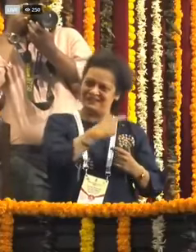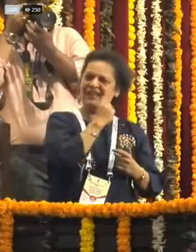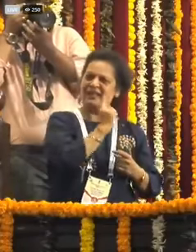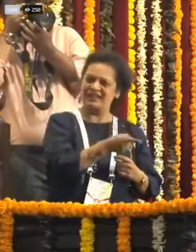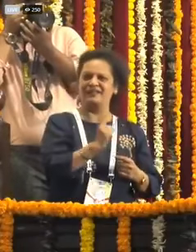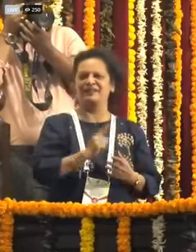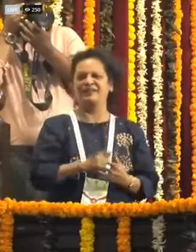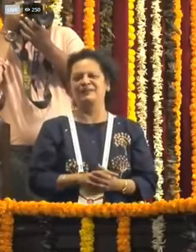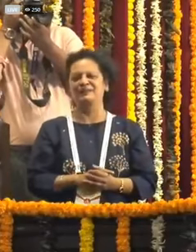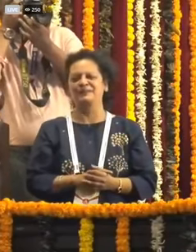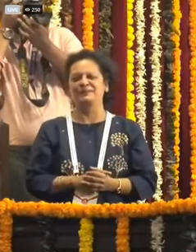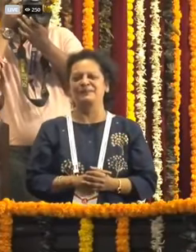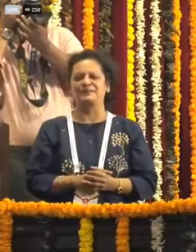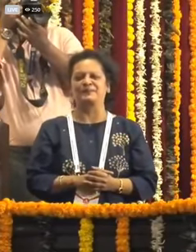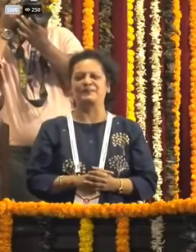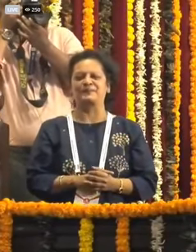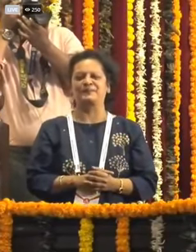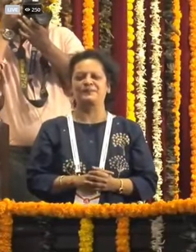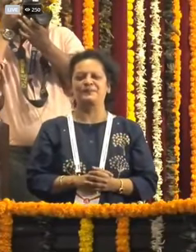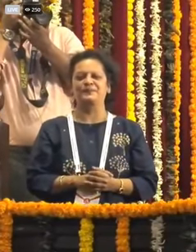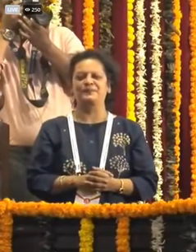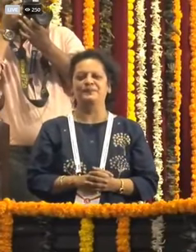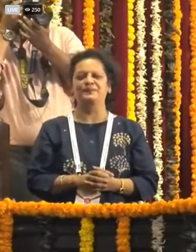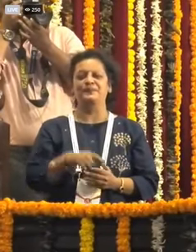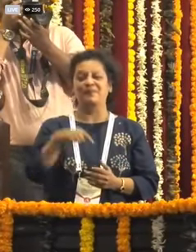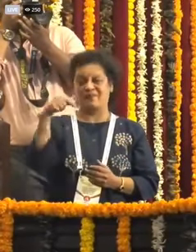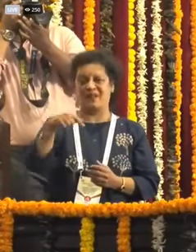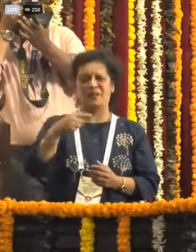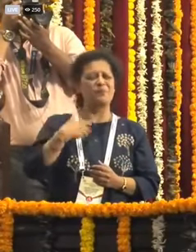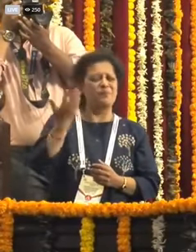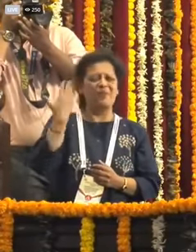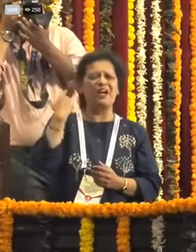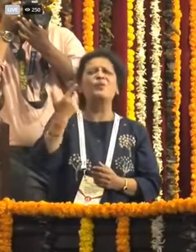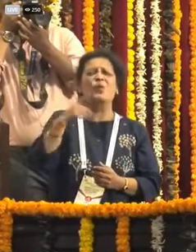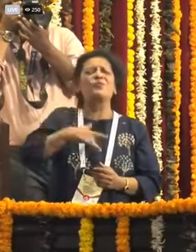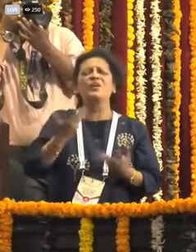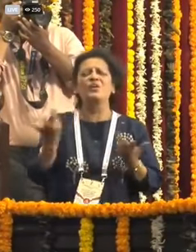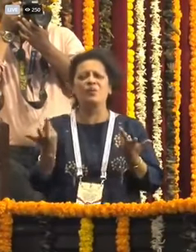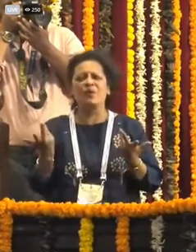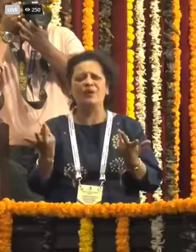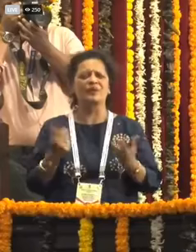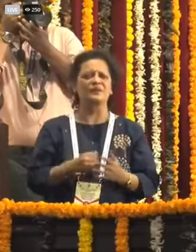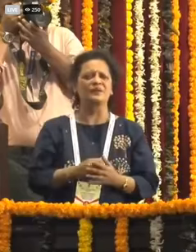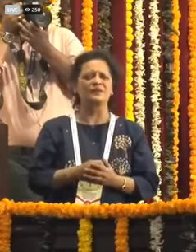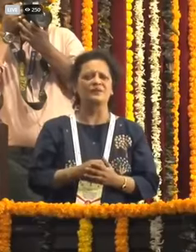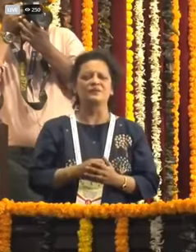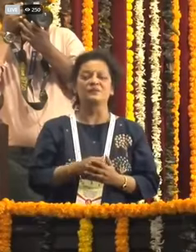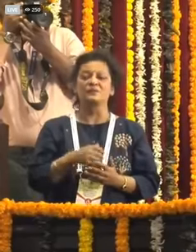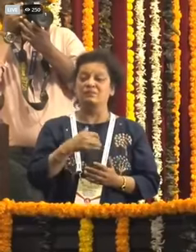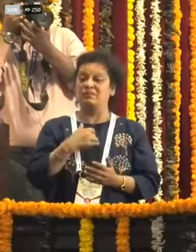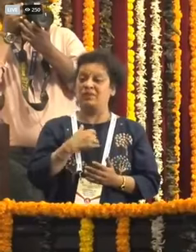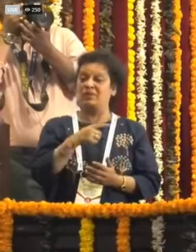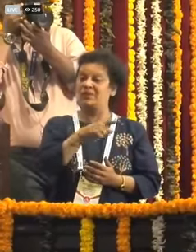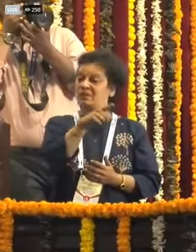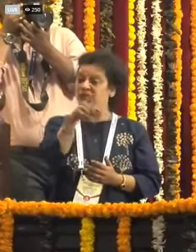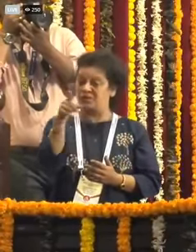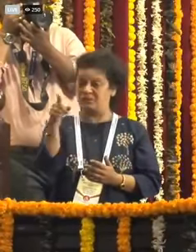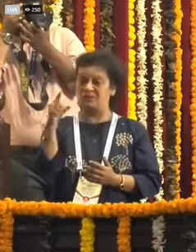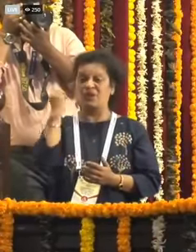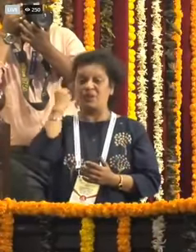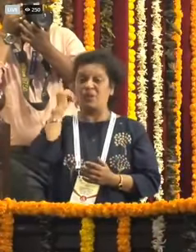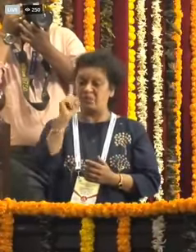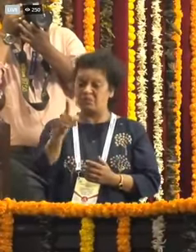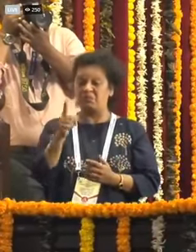देण्याचा कार्यक्रम देखील केला। या मागे भावना एवढीच आहे की भावना या सर्वसामान्य लोकांना